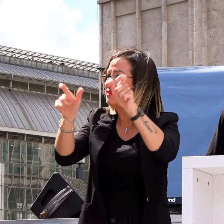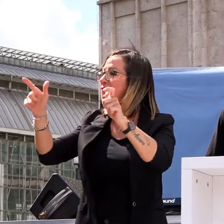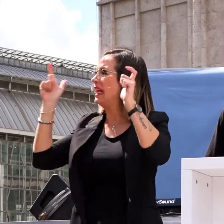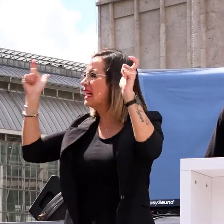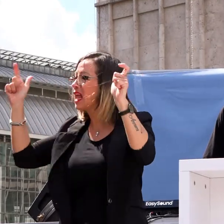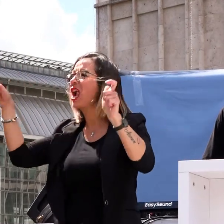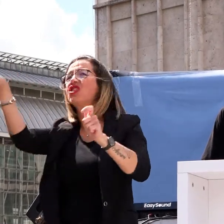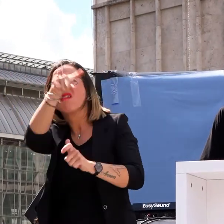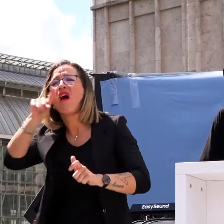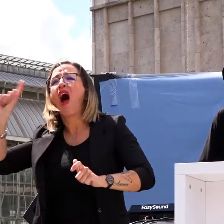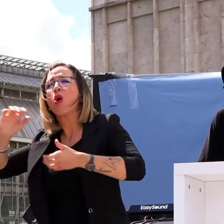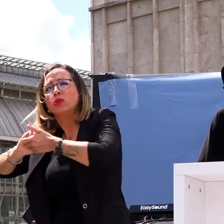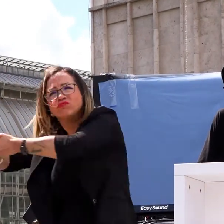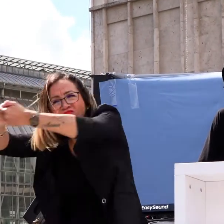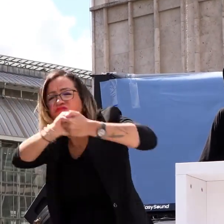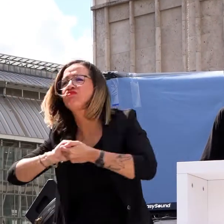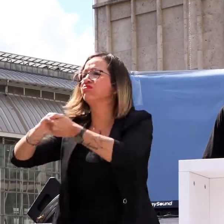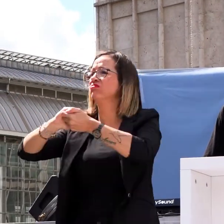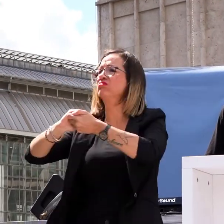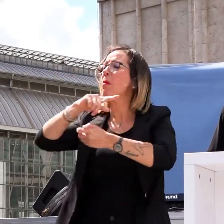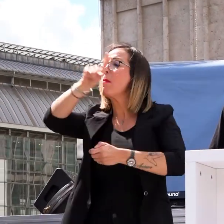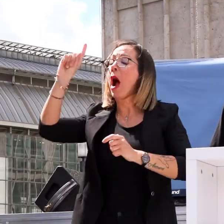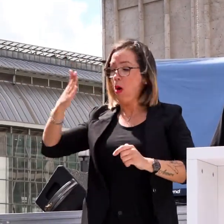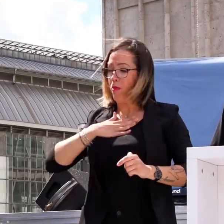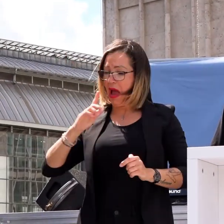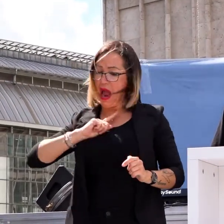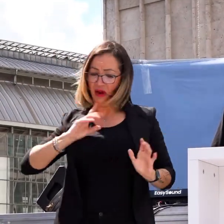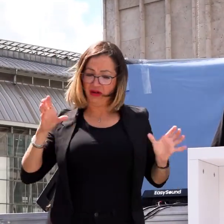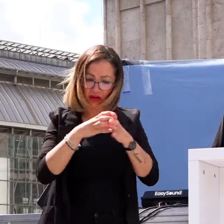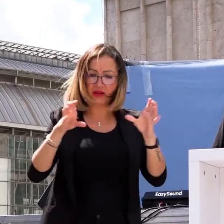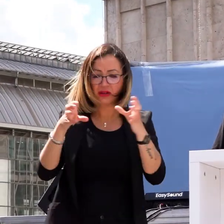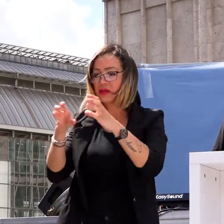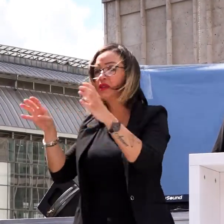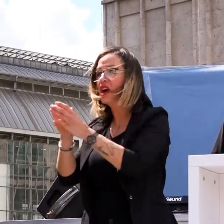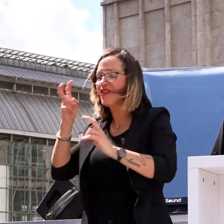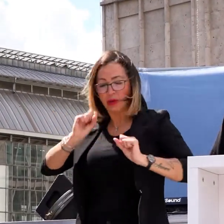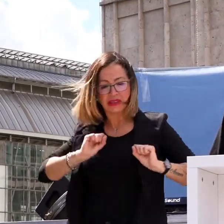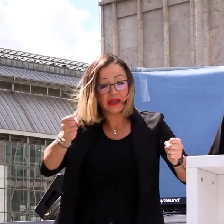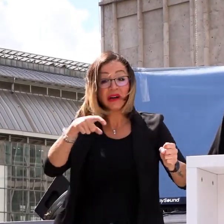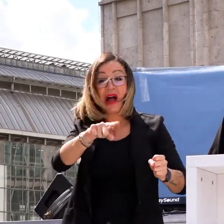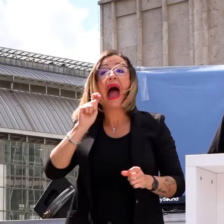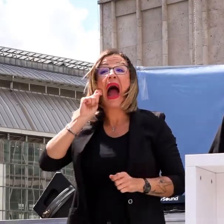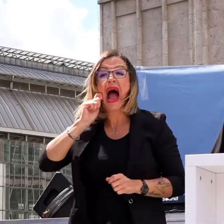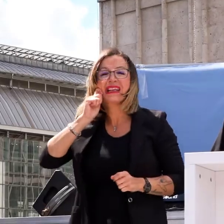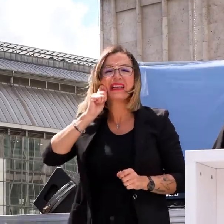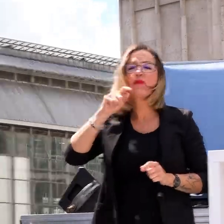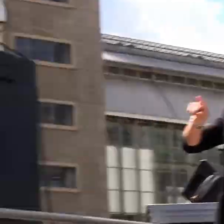die weiße Gesellschaft, solidarisch handelt und vor allem in euren Kreisen dafür sorgt, den Rassismus aktiv zu unterbinden.